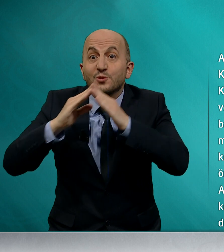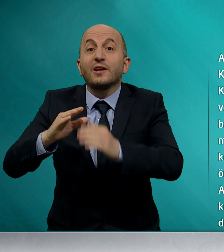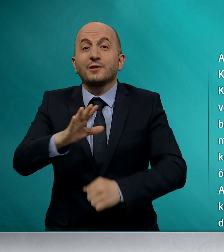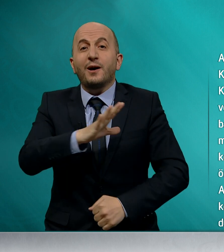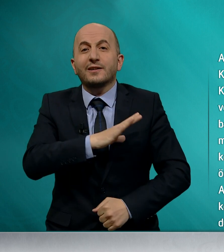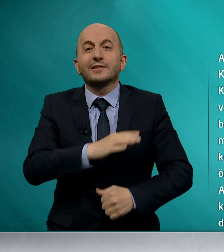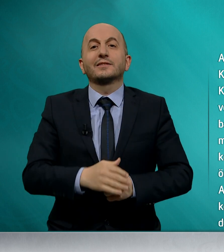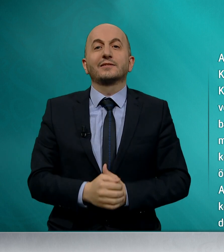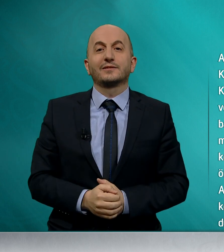komşuları vardır.